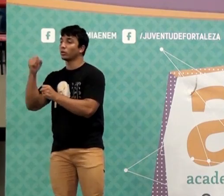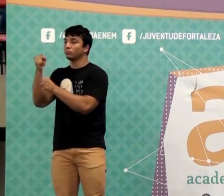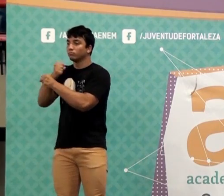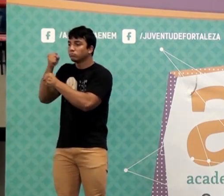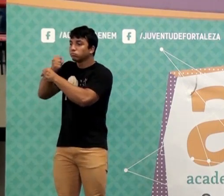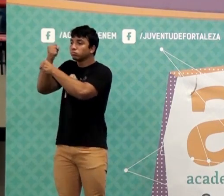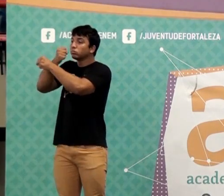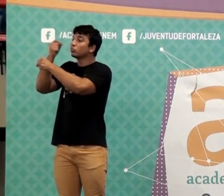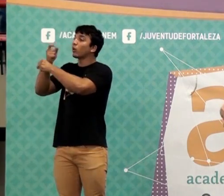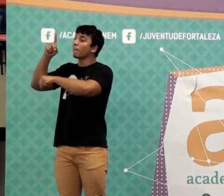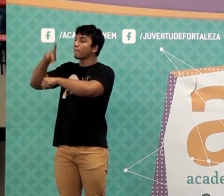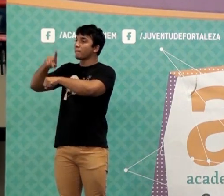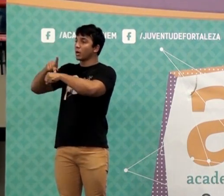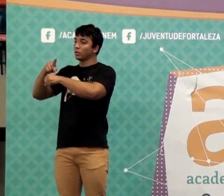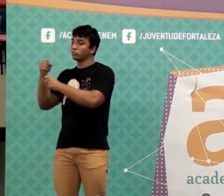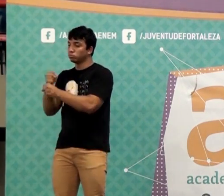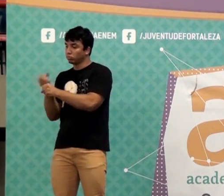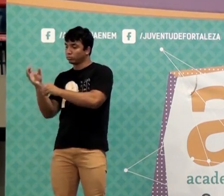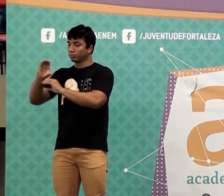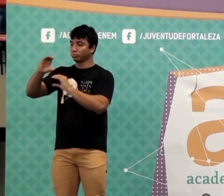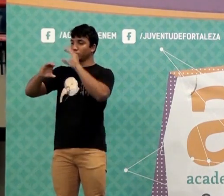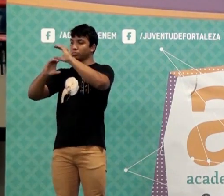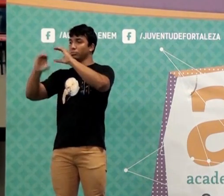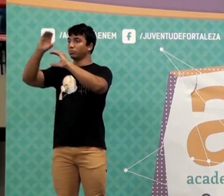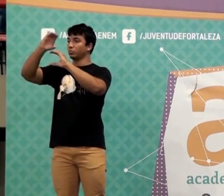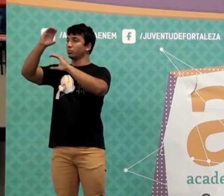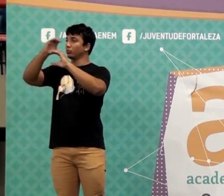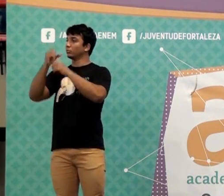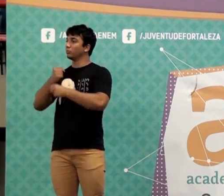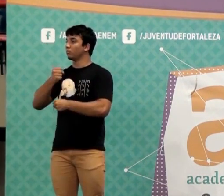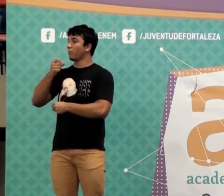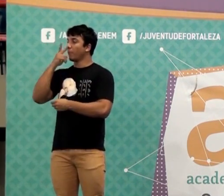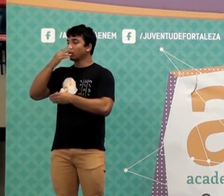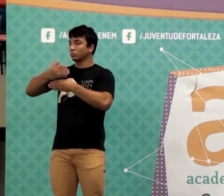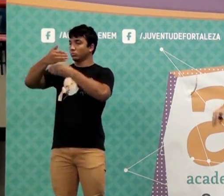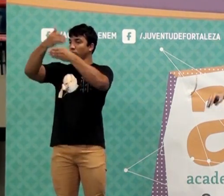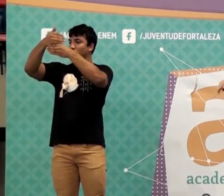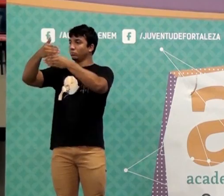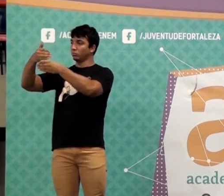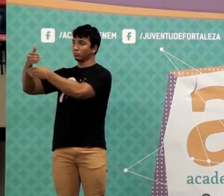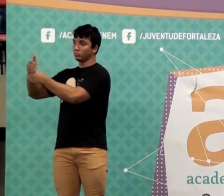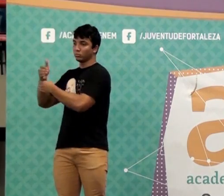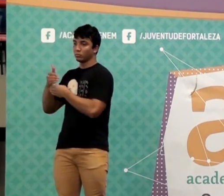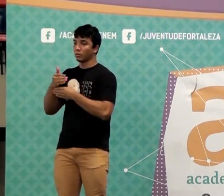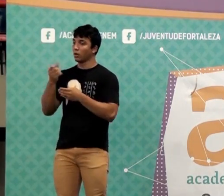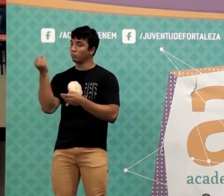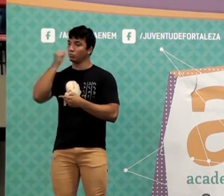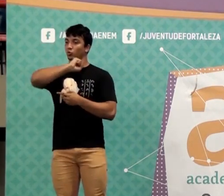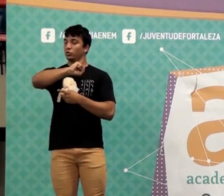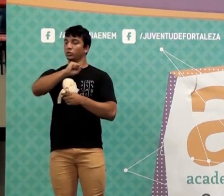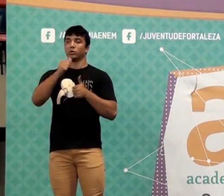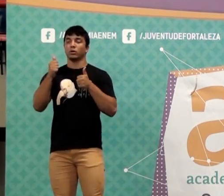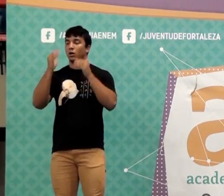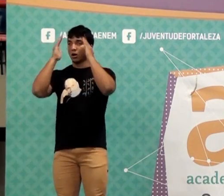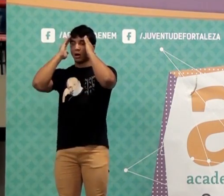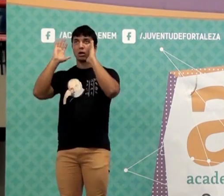muros de pedra para se proteger. Beleza? Tranquilo? Está todo mundo protegido por esses muros de